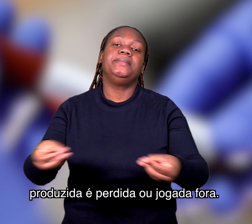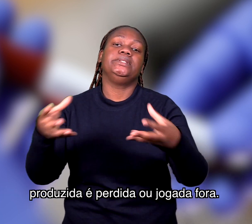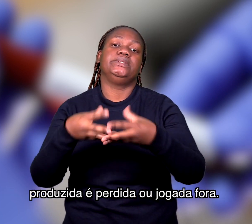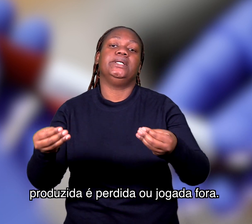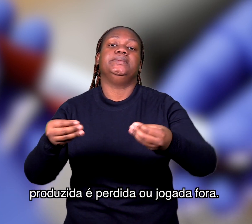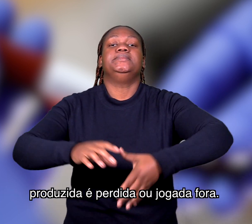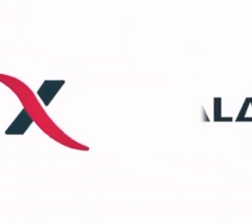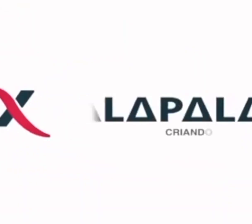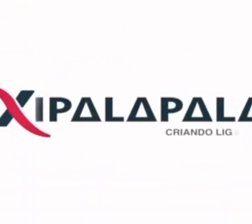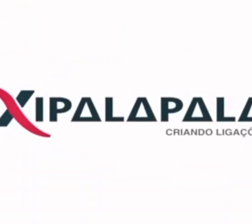jogada fora.